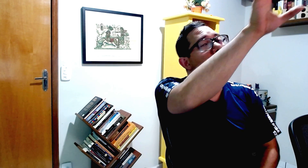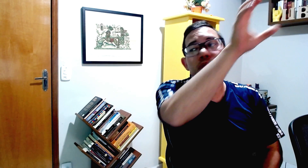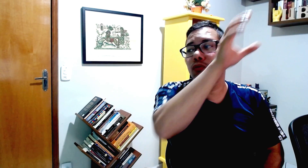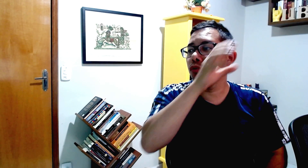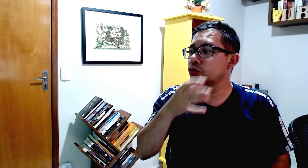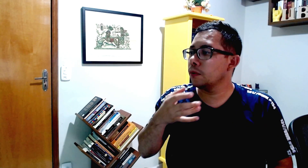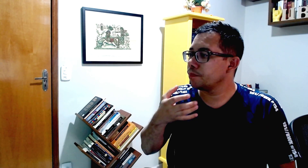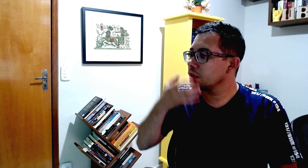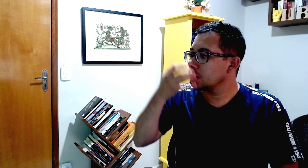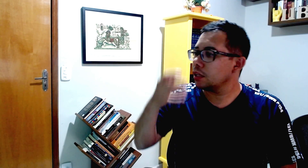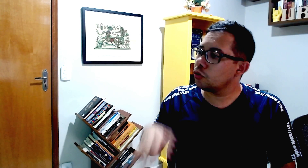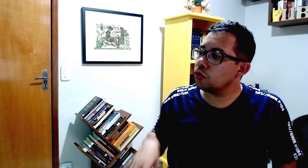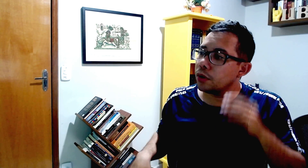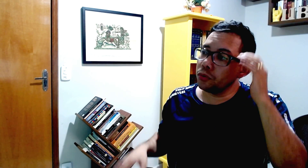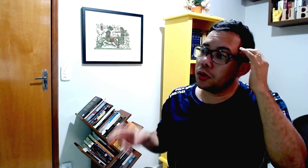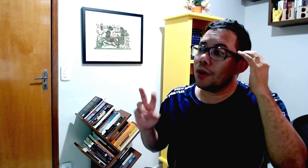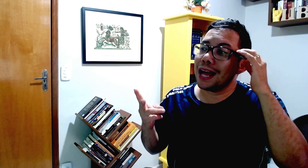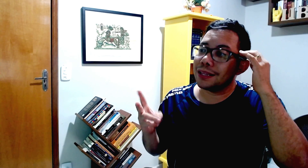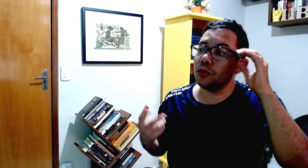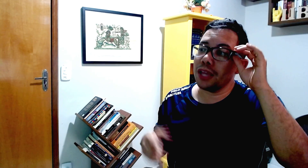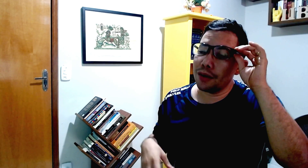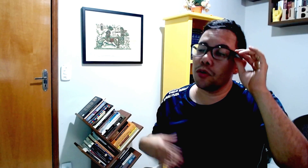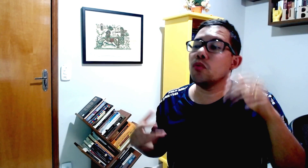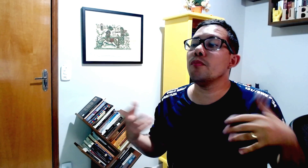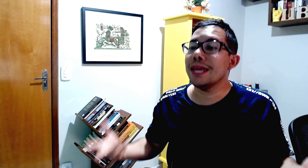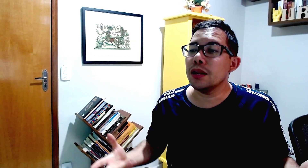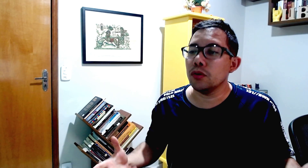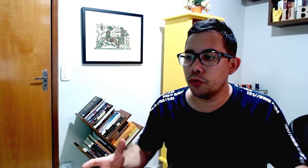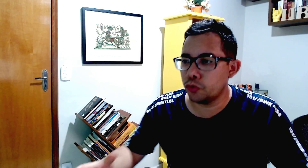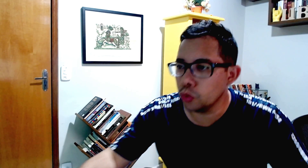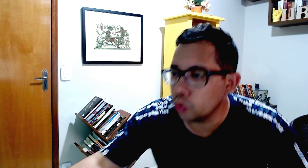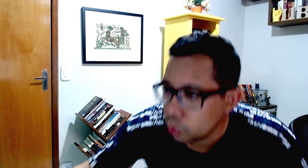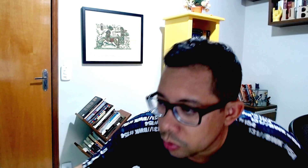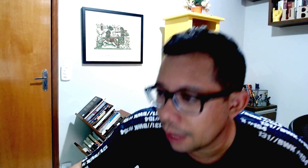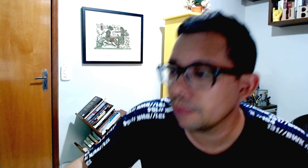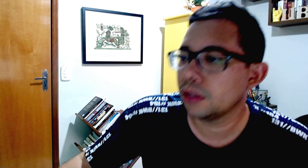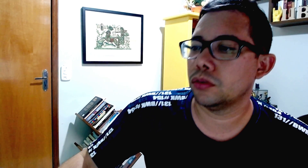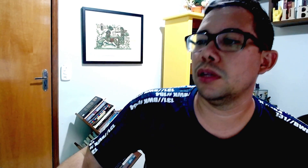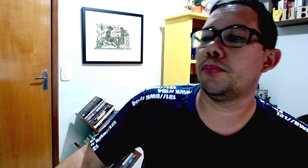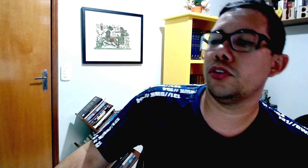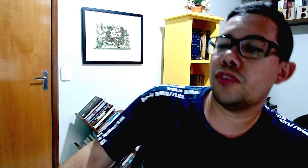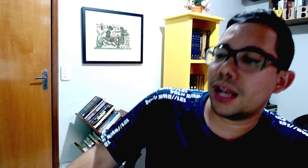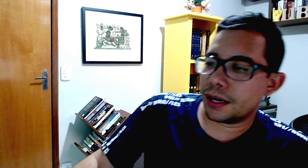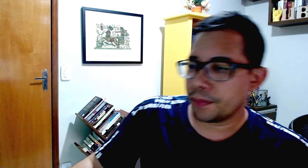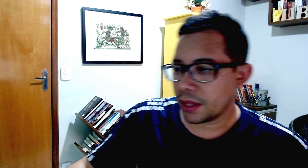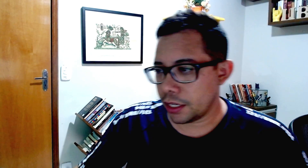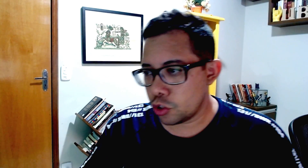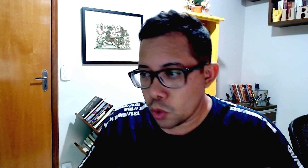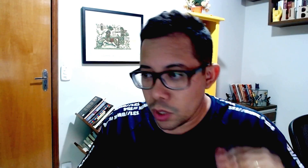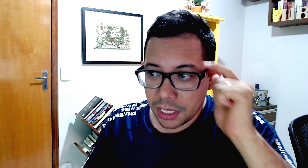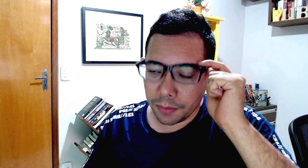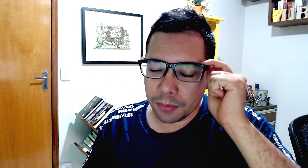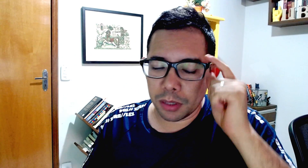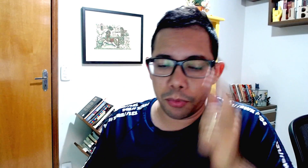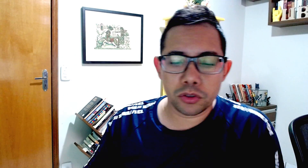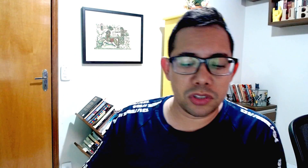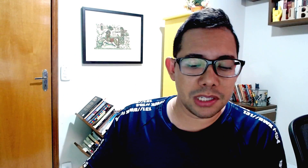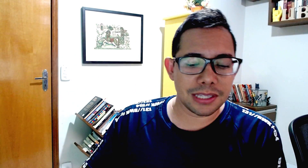pegou o fruto e comeu. Então, Adão e Eva comeram do fruto, tá? Você pode falar isso aí. Você pode utilizar